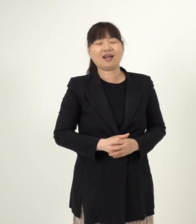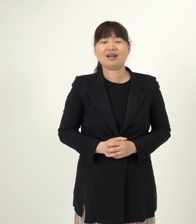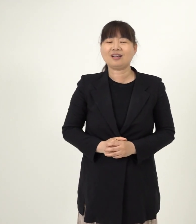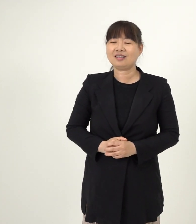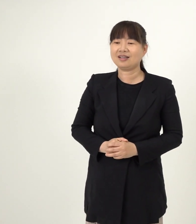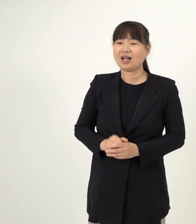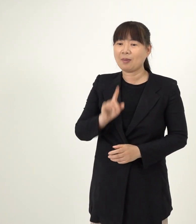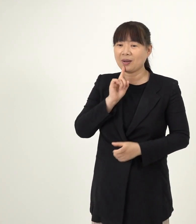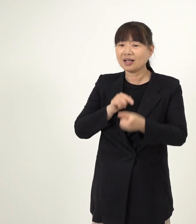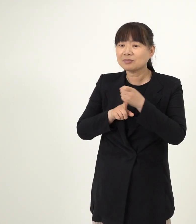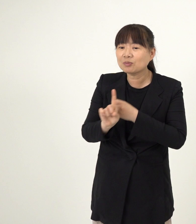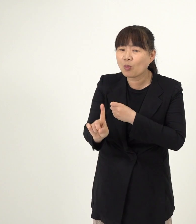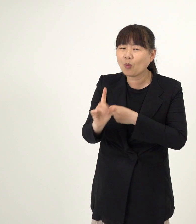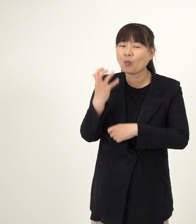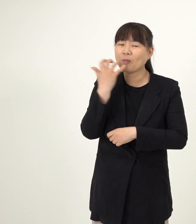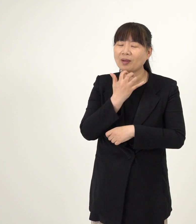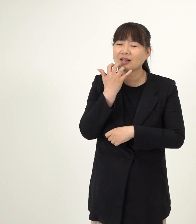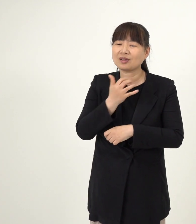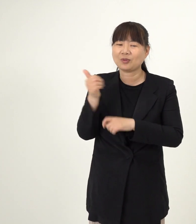말은 베드로가